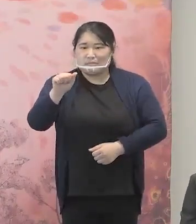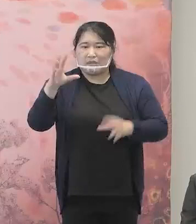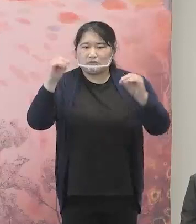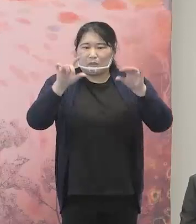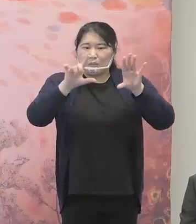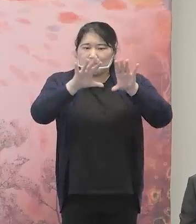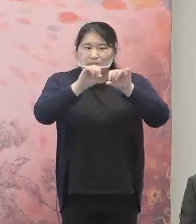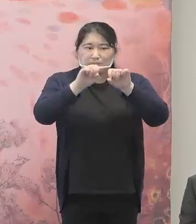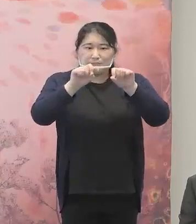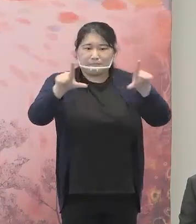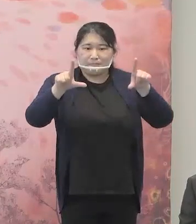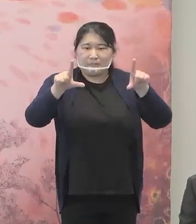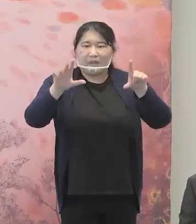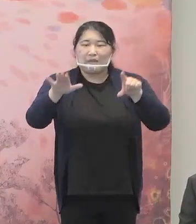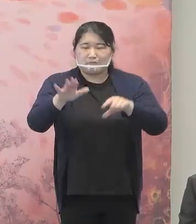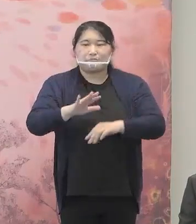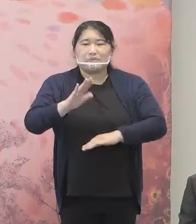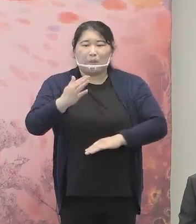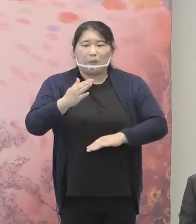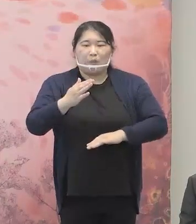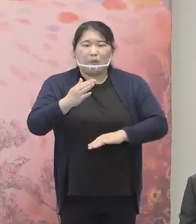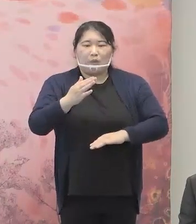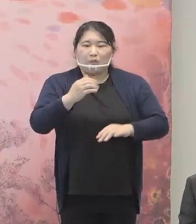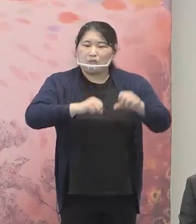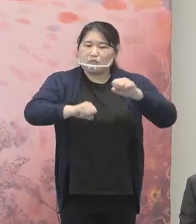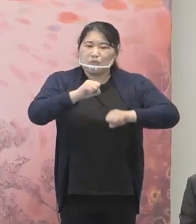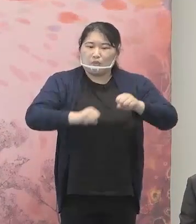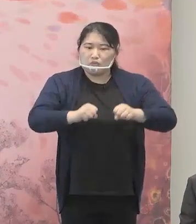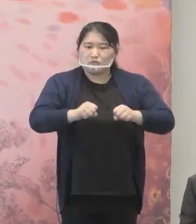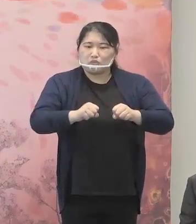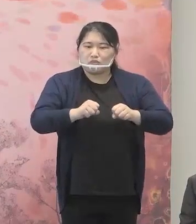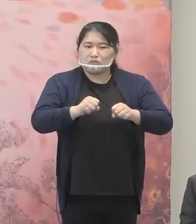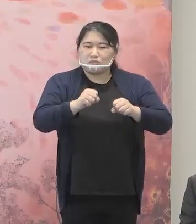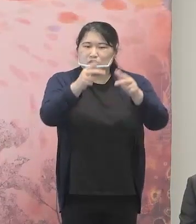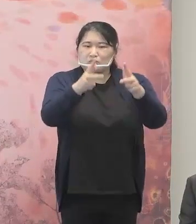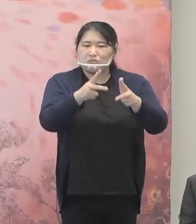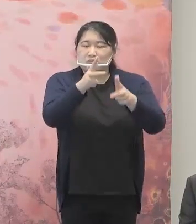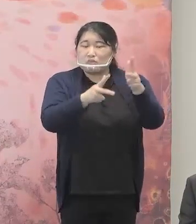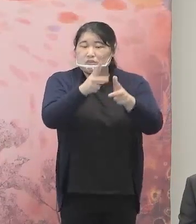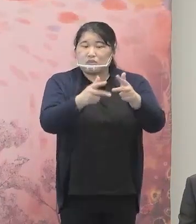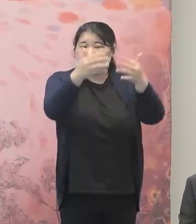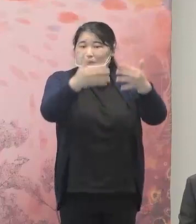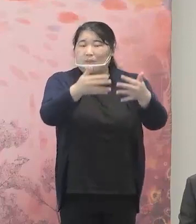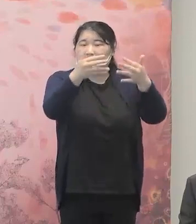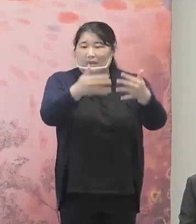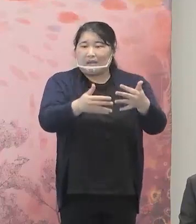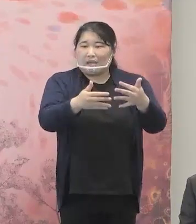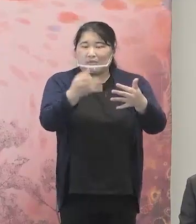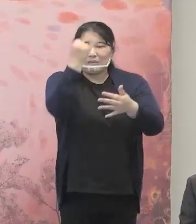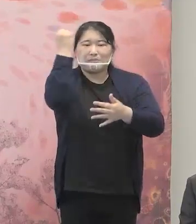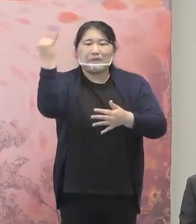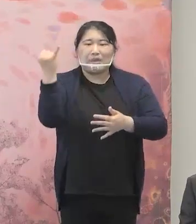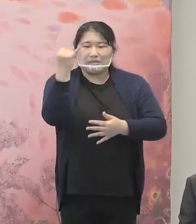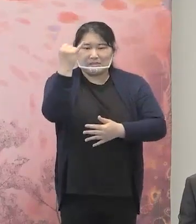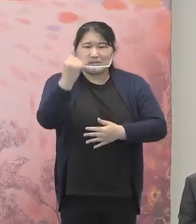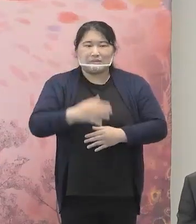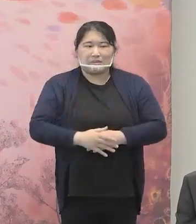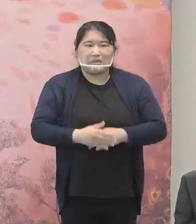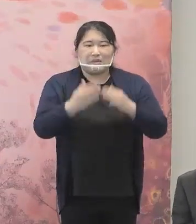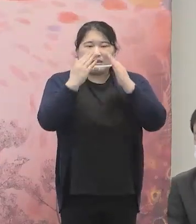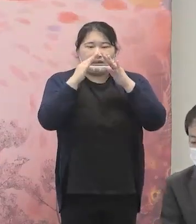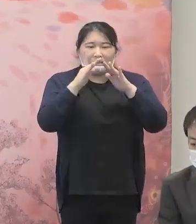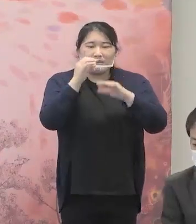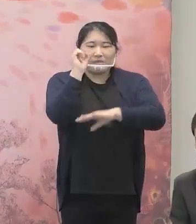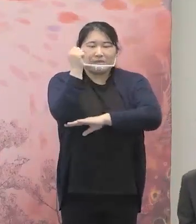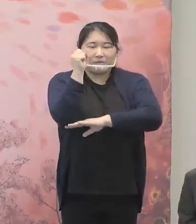わゆる動く広報青森、動画の広報青森のイメージで持っていただければ分かりやすいと思いますが、広報青森ですと月2回の発行ですので、